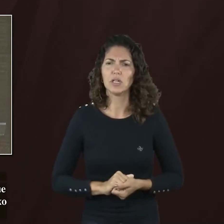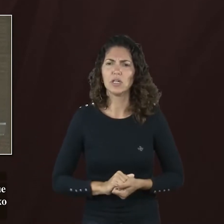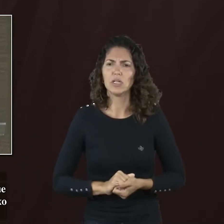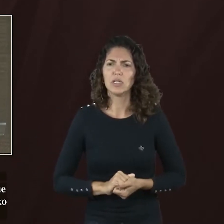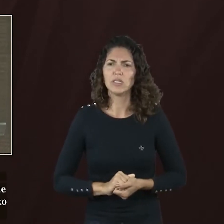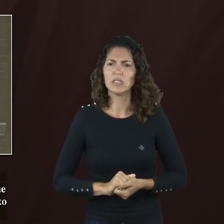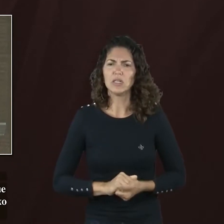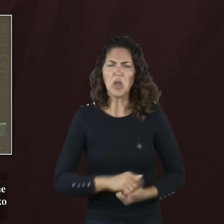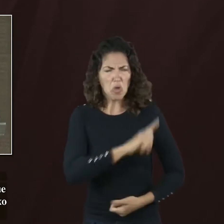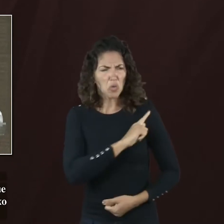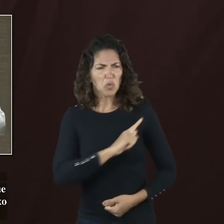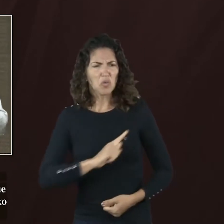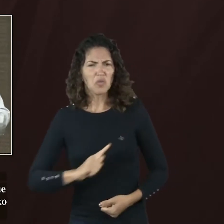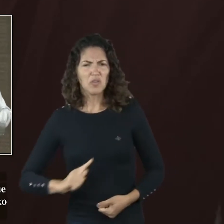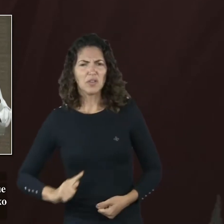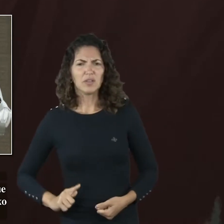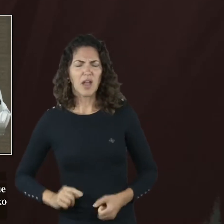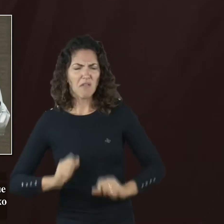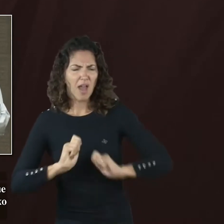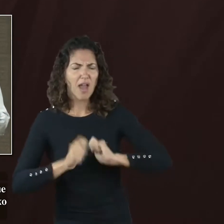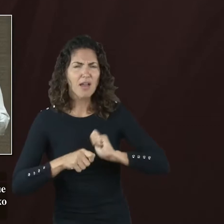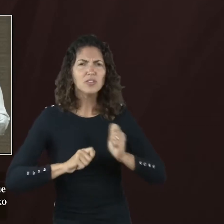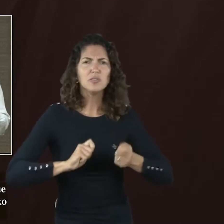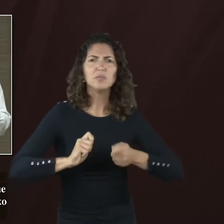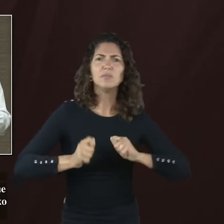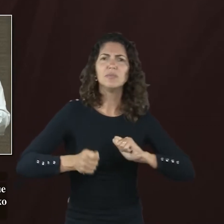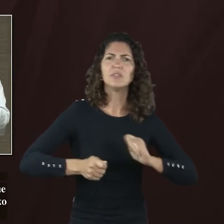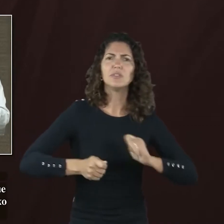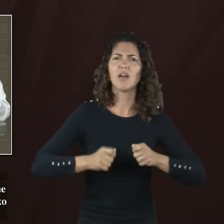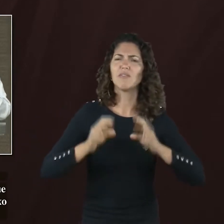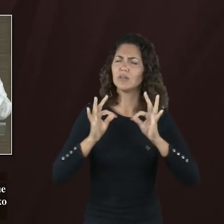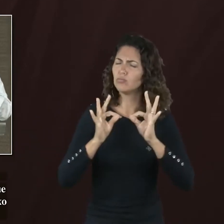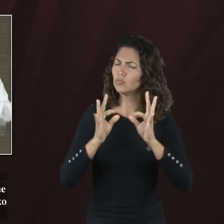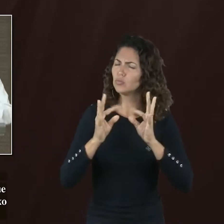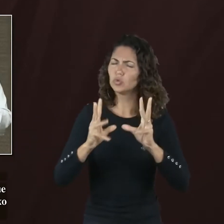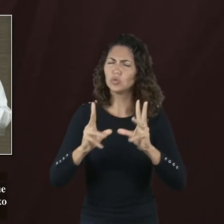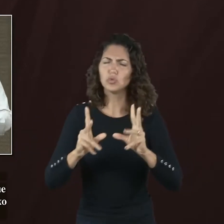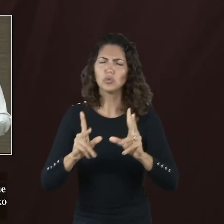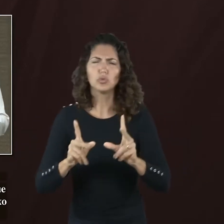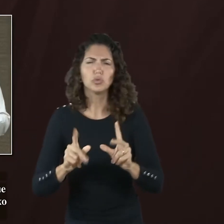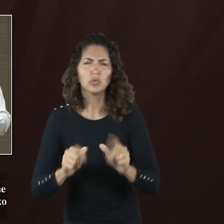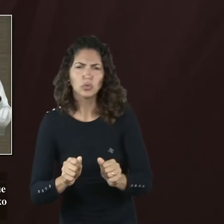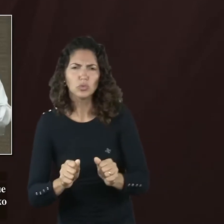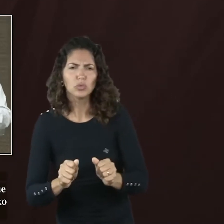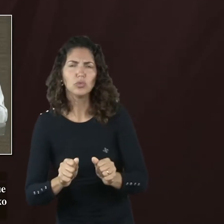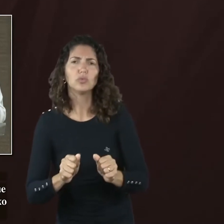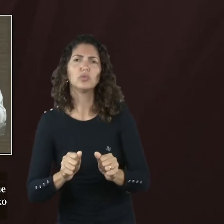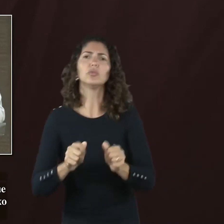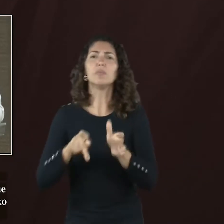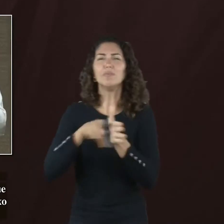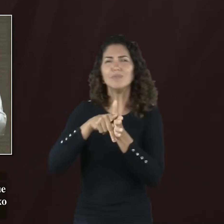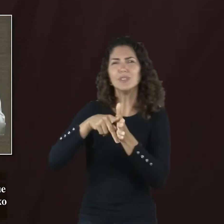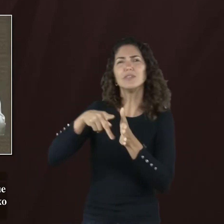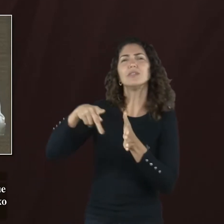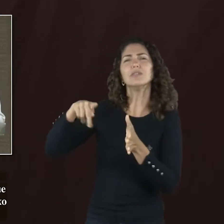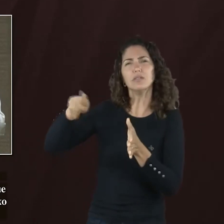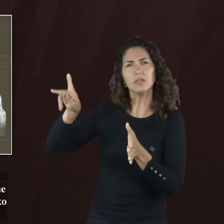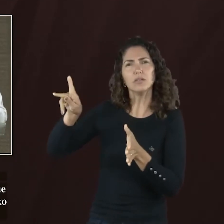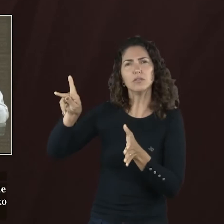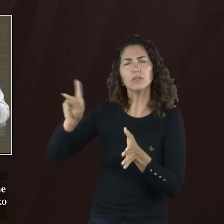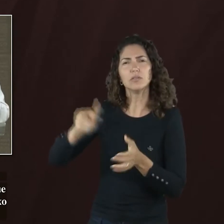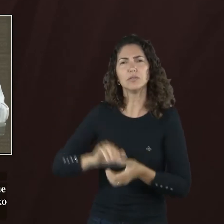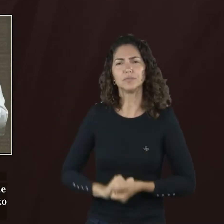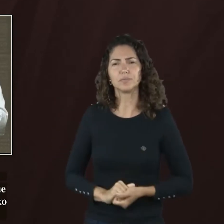pode-se dizer que ele administrava todos os bens de Deus, todos os bens do Pai,